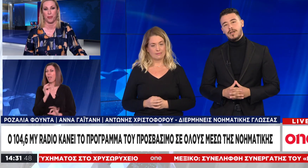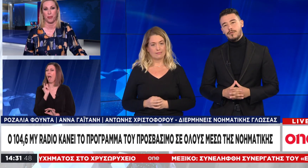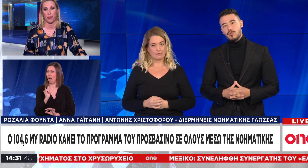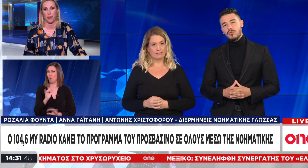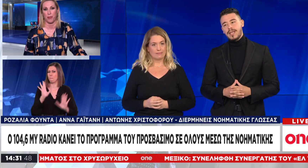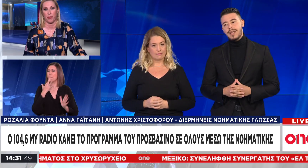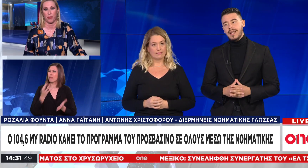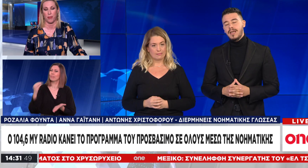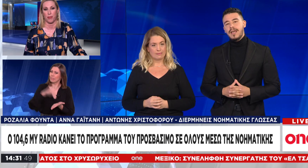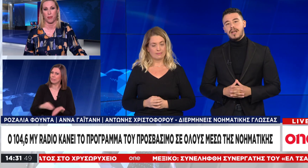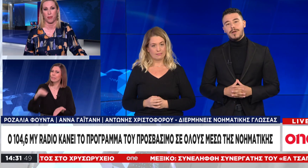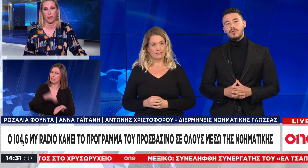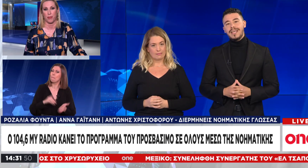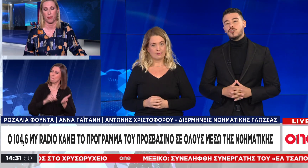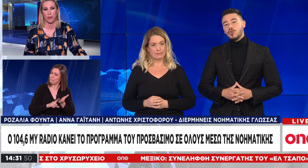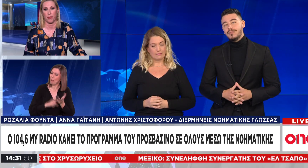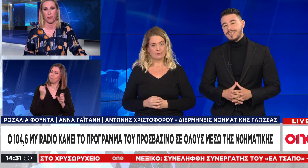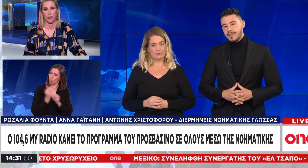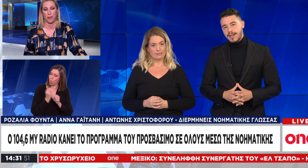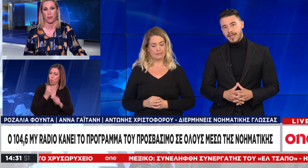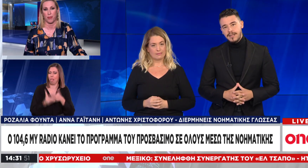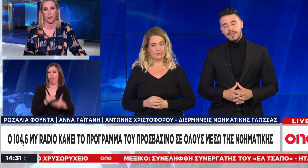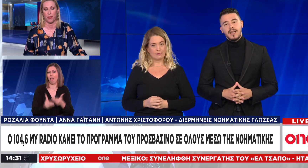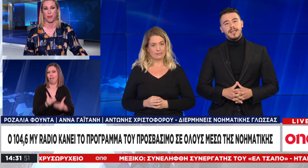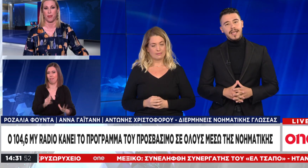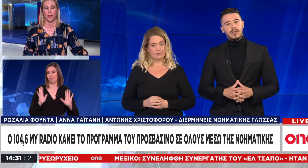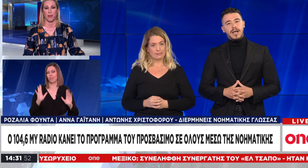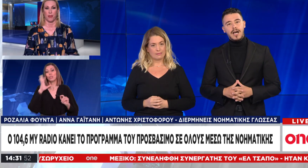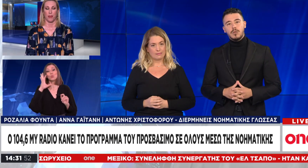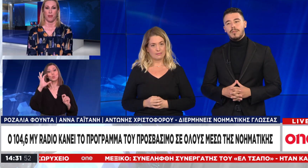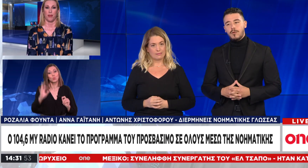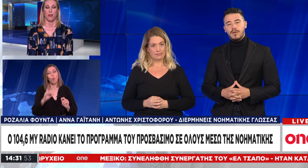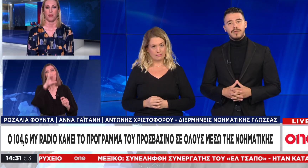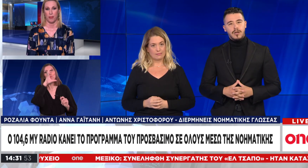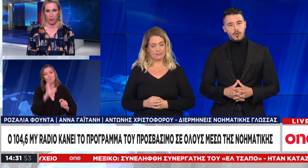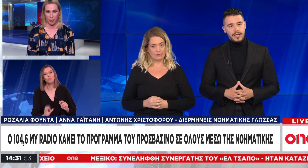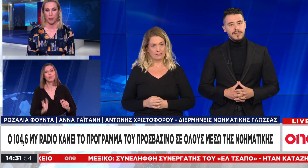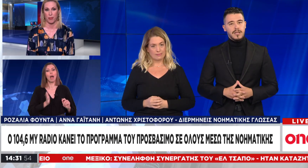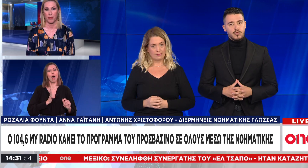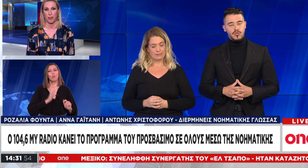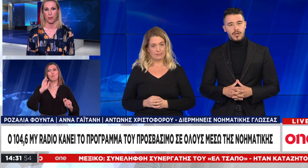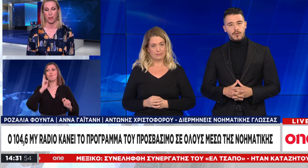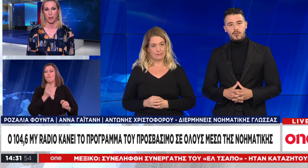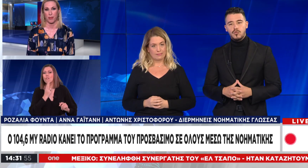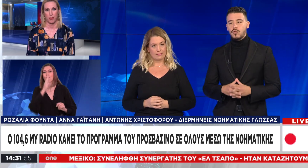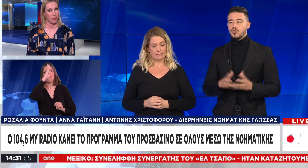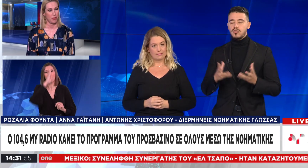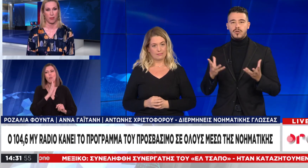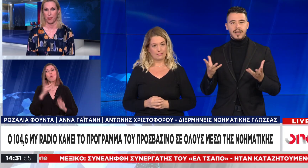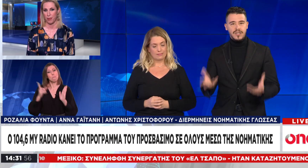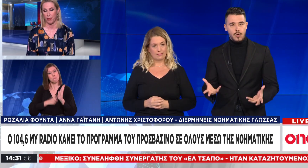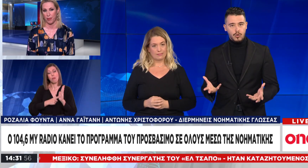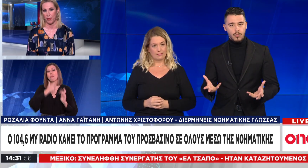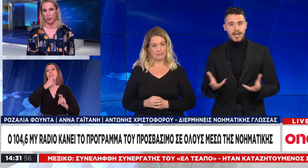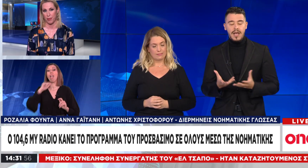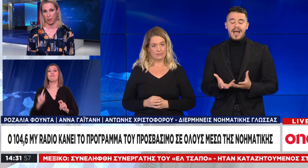συμπεριληφθούν και να είναι να υπάρχουνε ισότιμες ευκαιρίες και για τα άτομα με προβλήματα ακοής για τους κωφούς τόσο στον